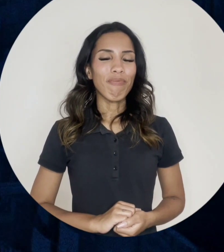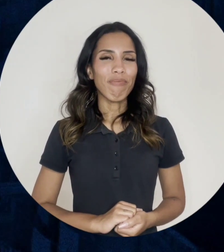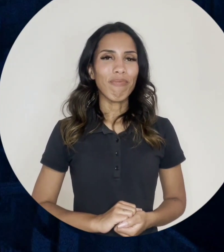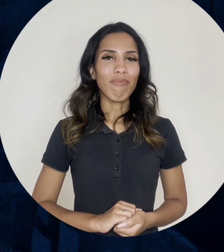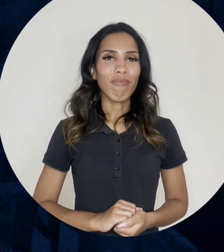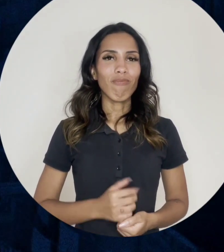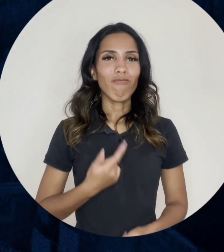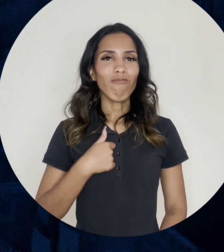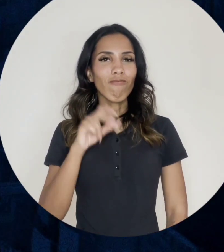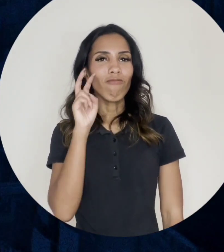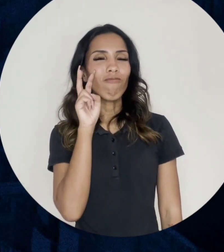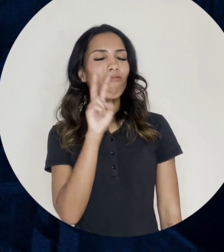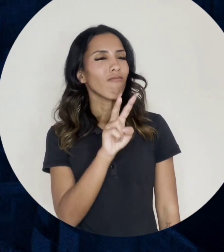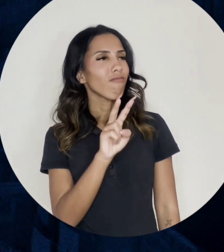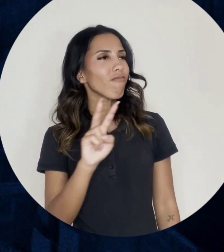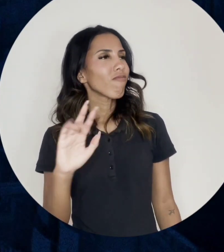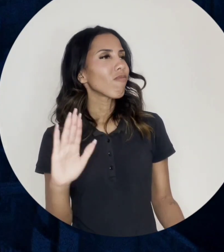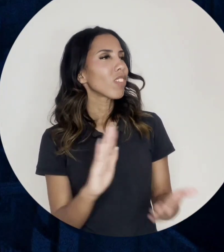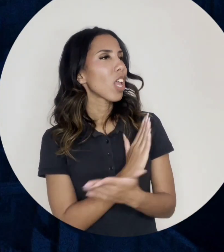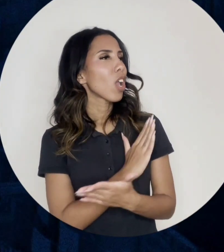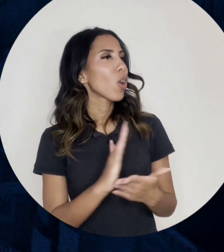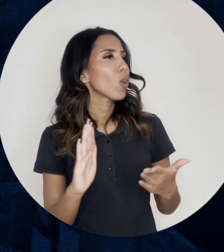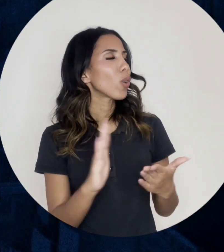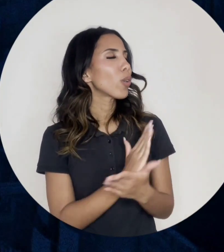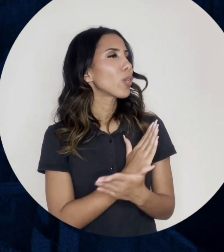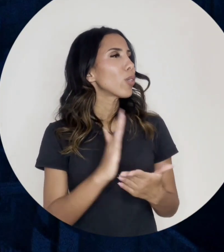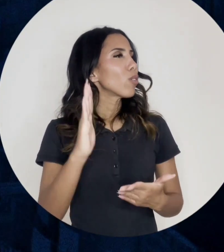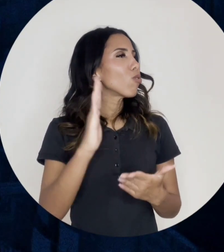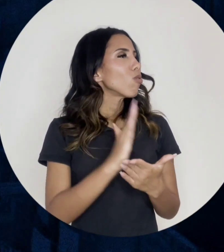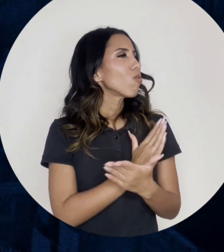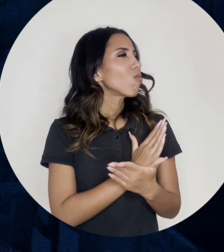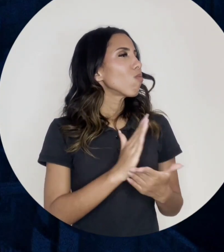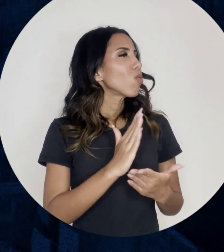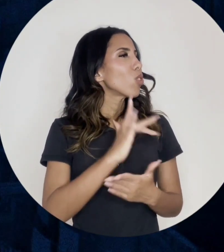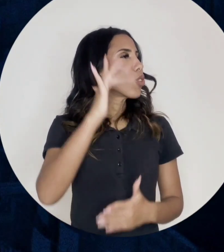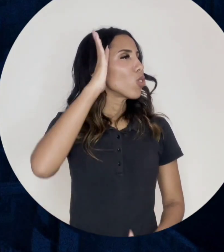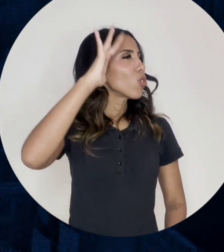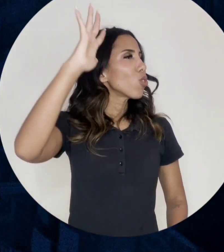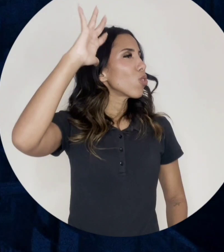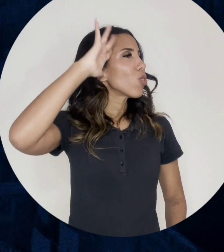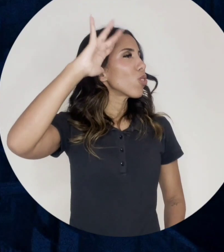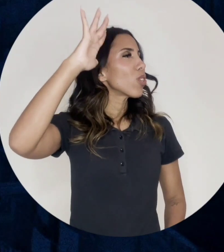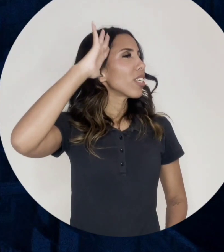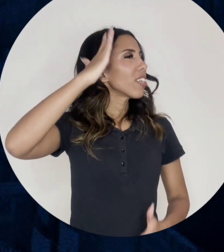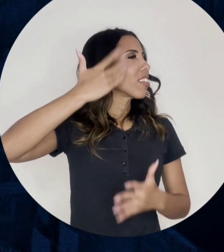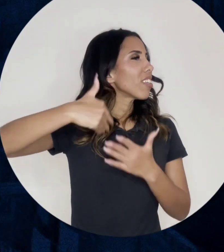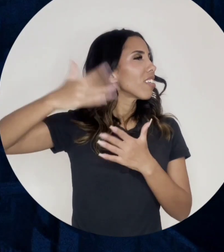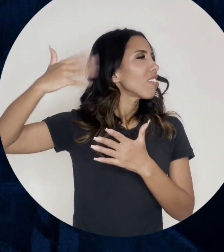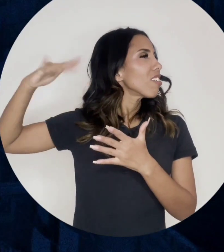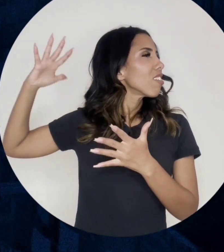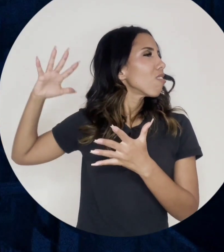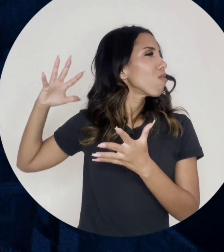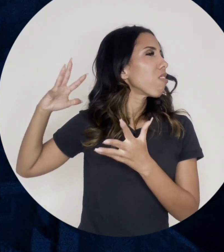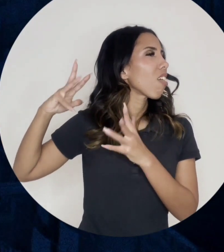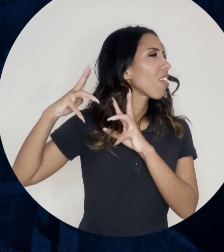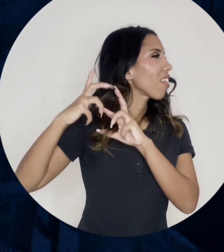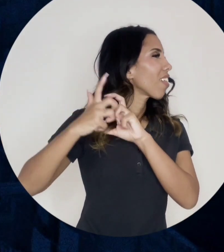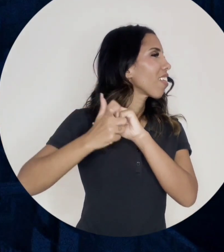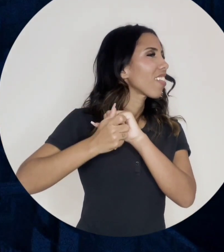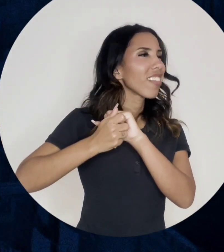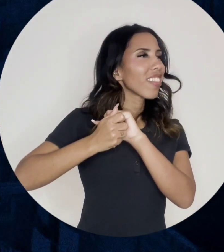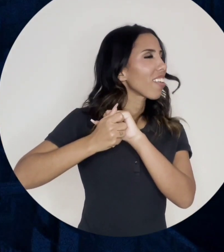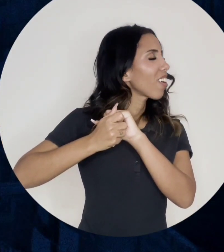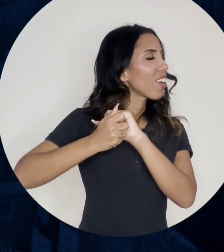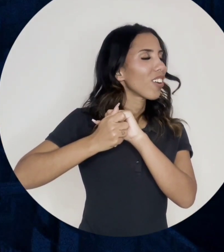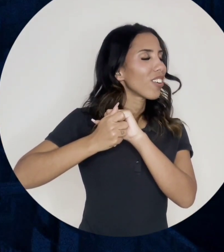Eu vejo alguns que não vai deixar o meu sonho de outras pessoas que já foram morrer. São poucos, são.